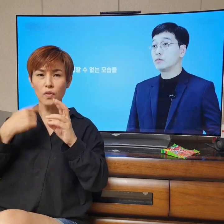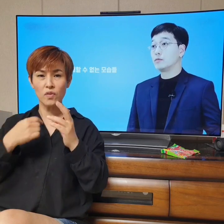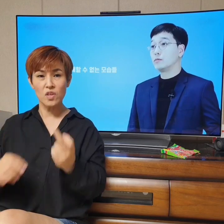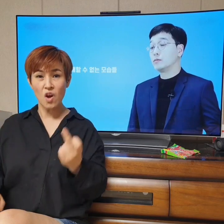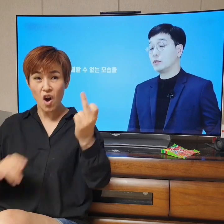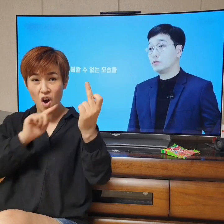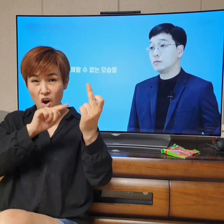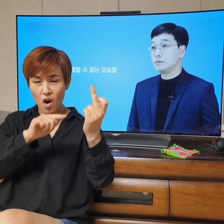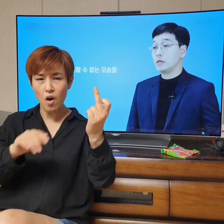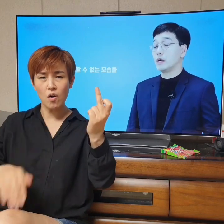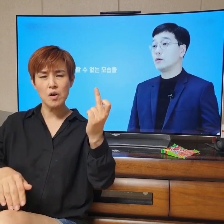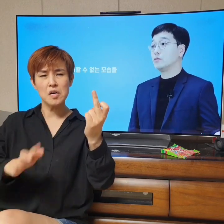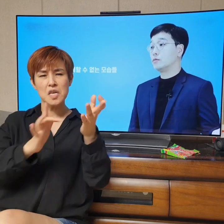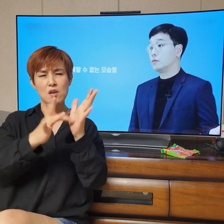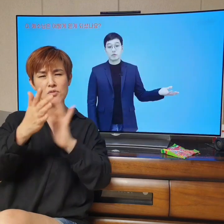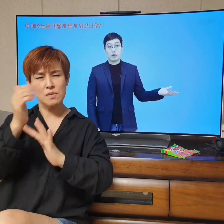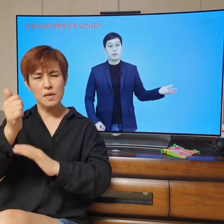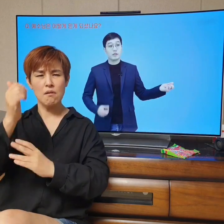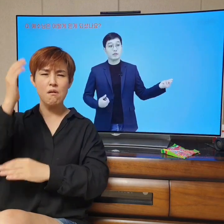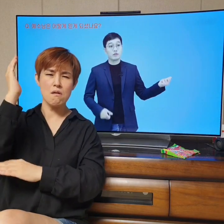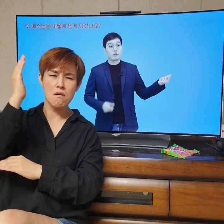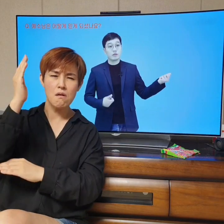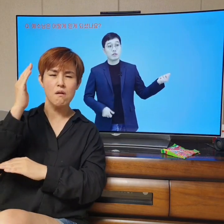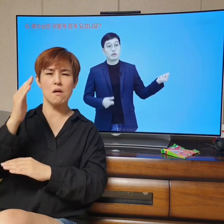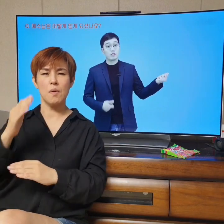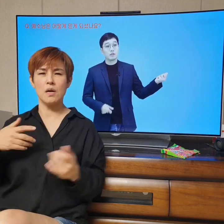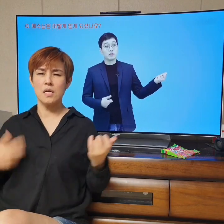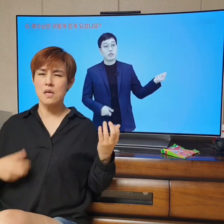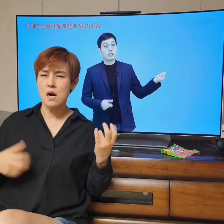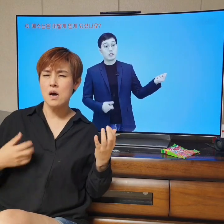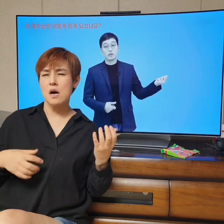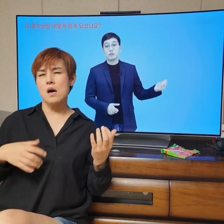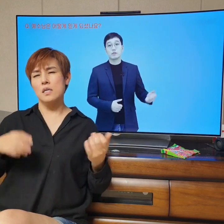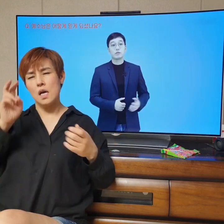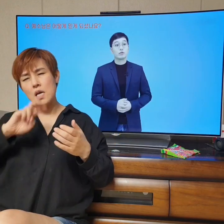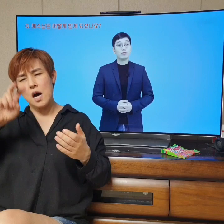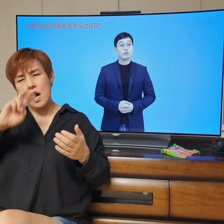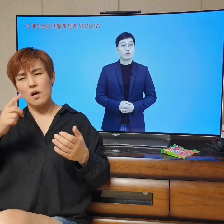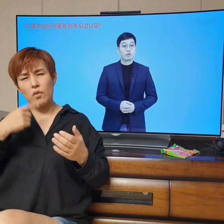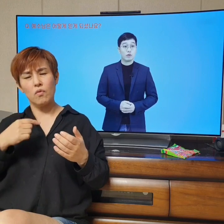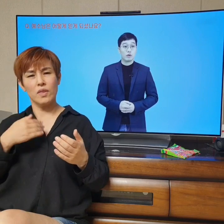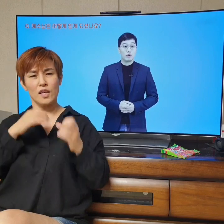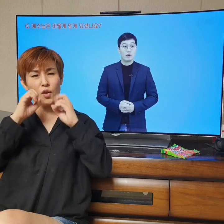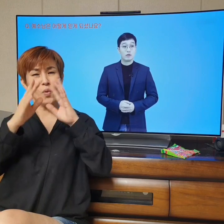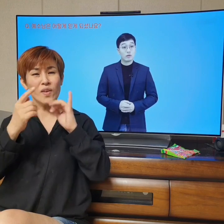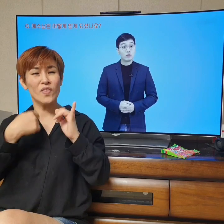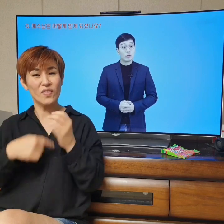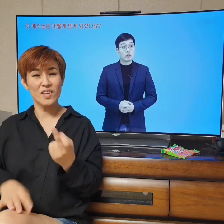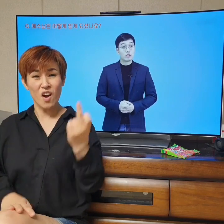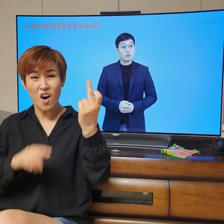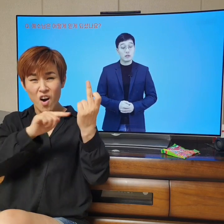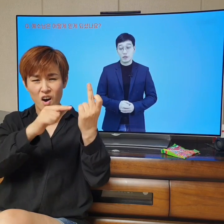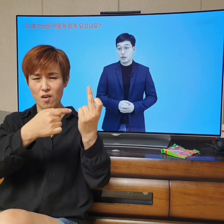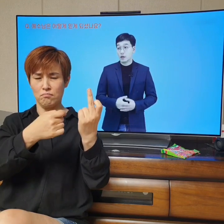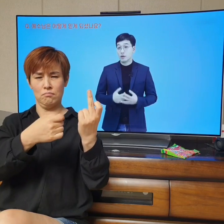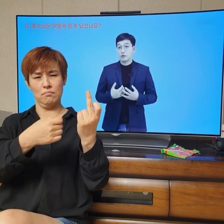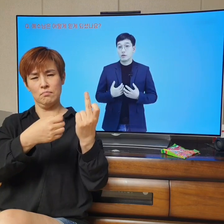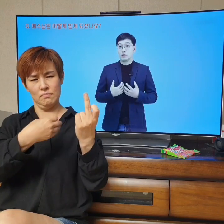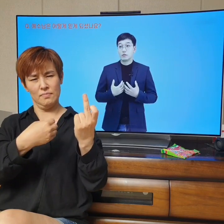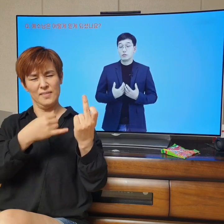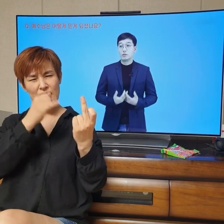하나님이 계시고 예수님 얘기하고 이러면서 앞에 나와서 기타를 치면서 찬양 인도하면서 그렇게 울고 그러는